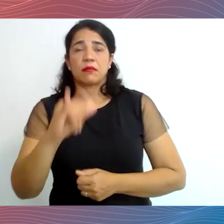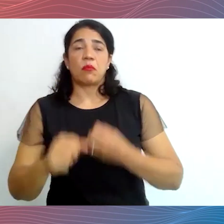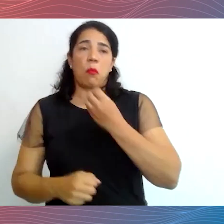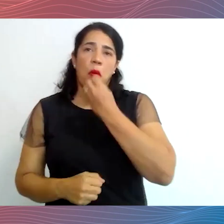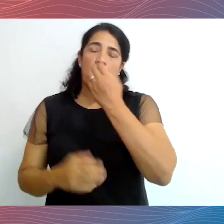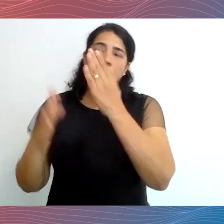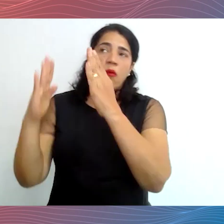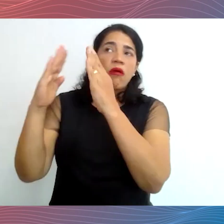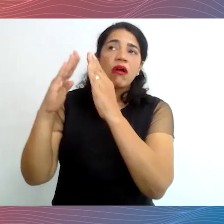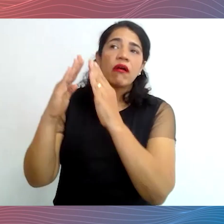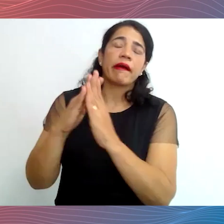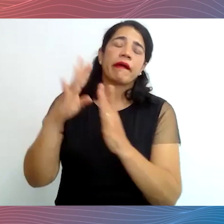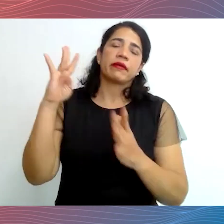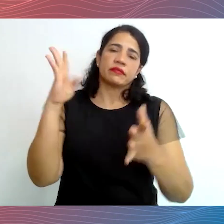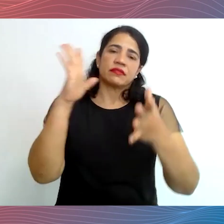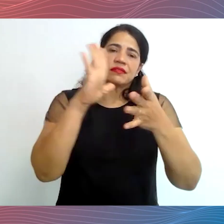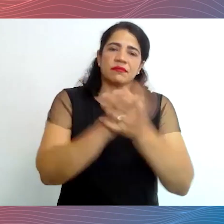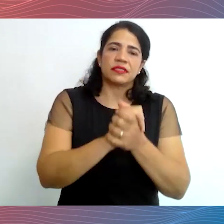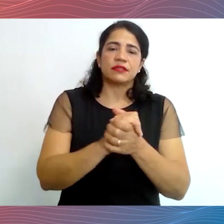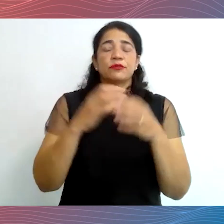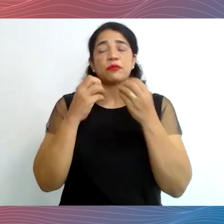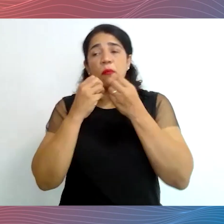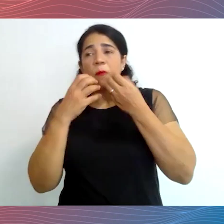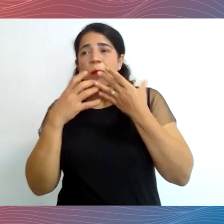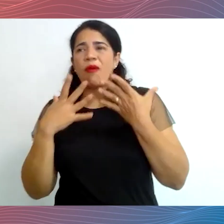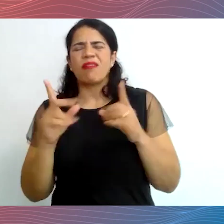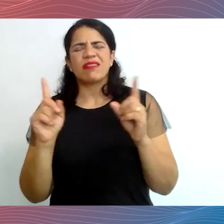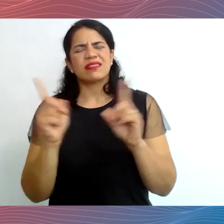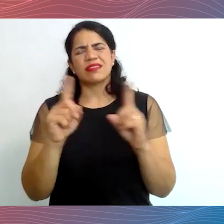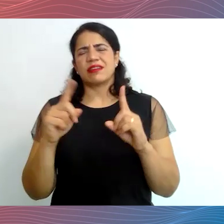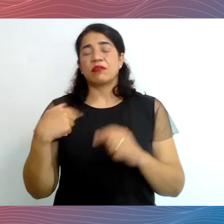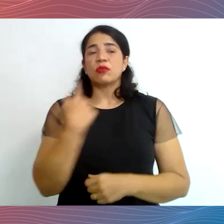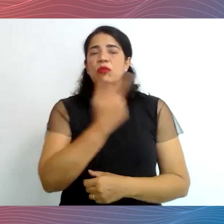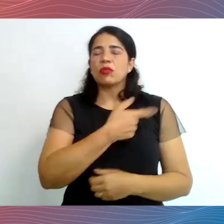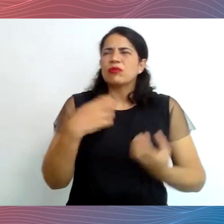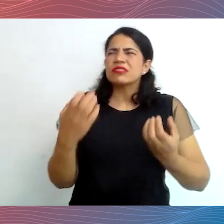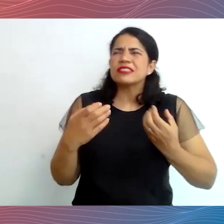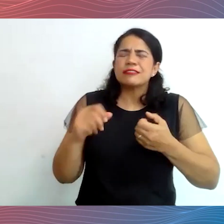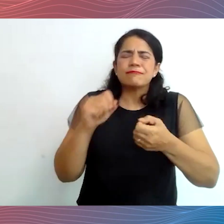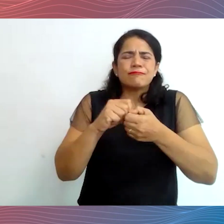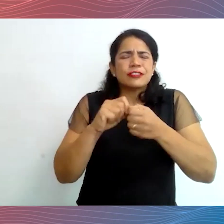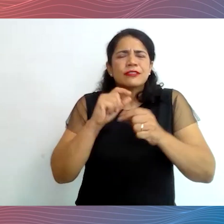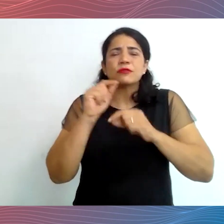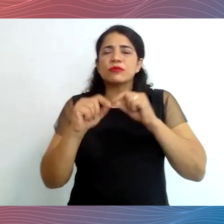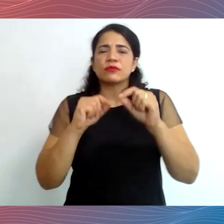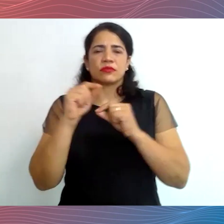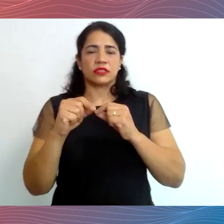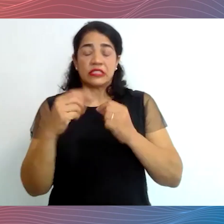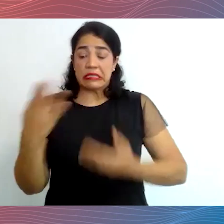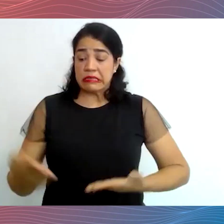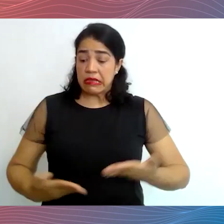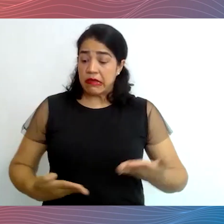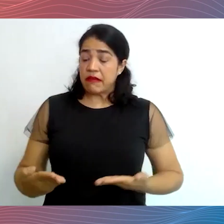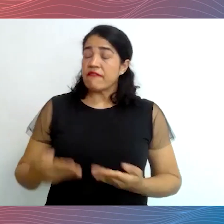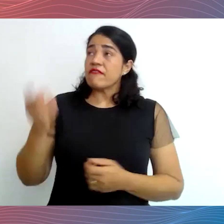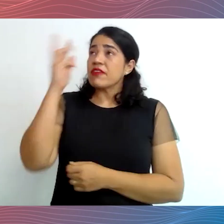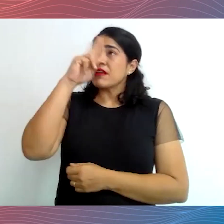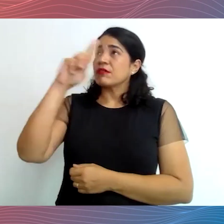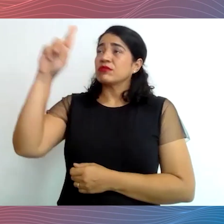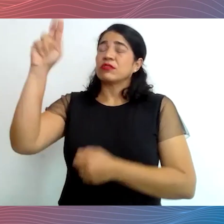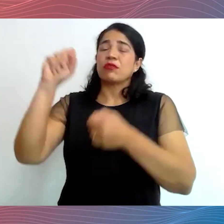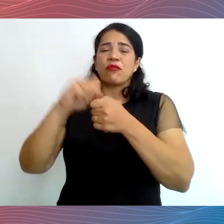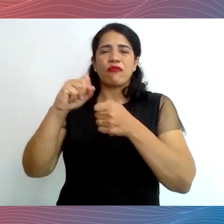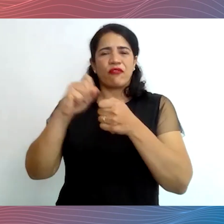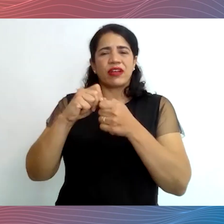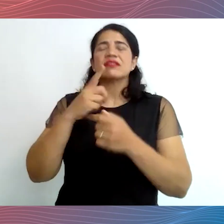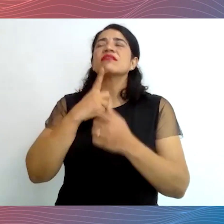do mundo. Irmão, não é isso que nós buscamos. Nós buscamos servir ao Senhor, fazer a vontade do Senhor, né? Por isso devemos encher-nos do Espírito,